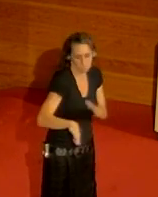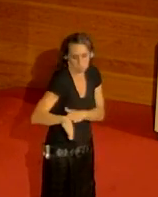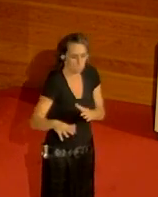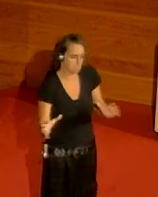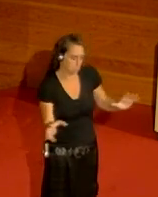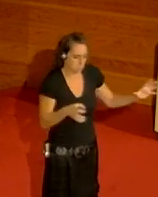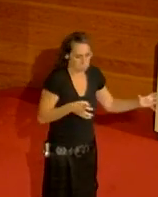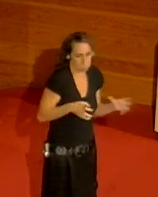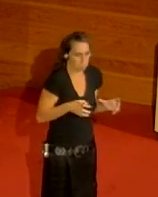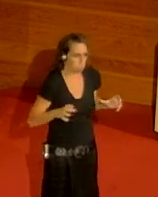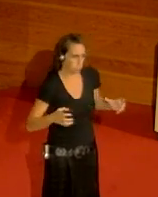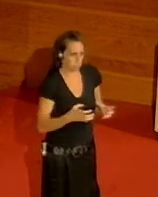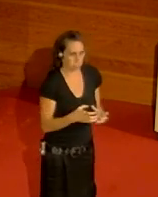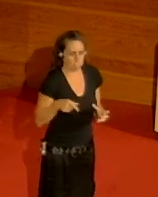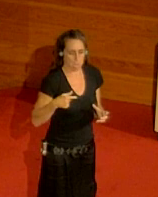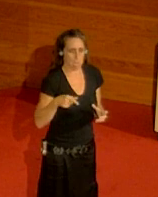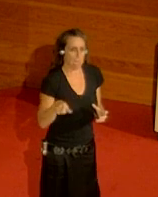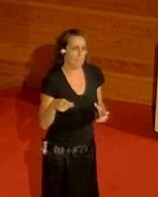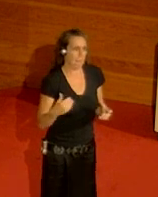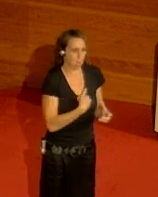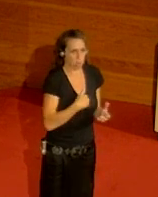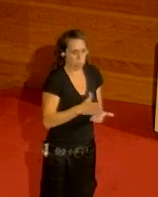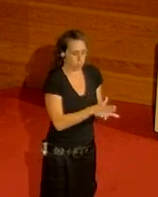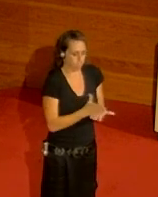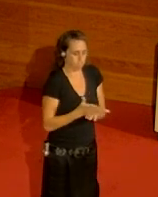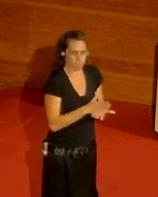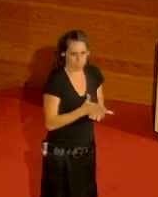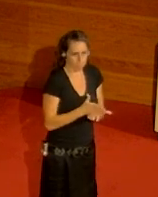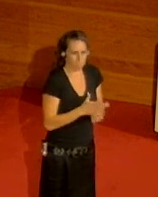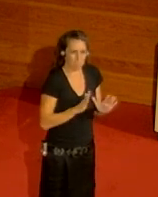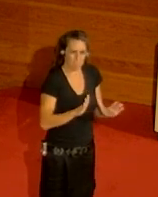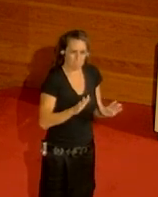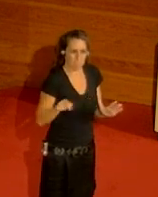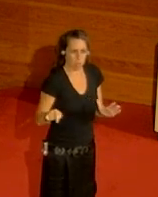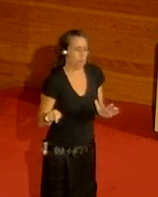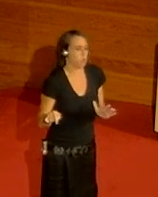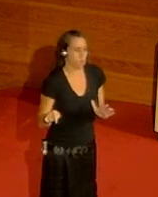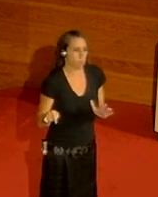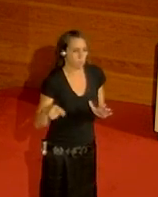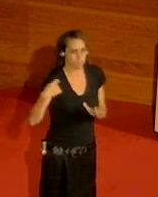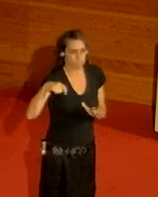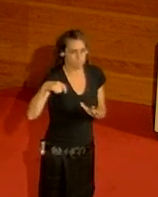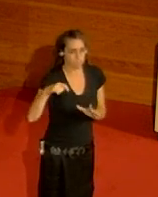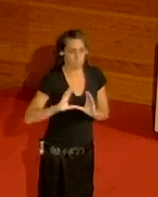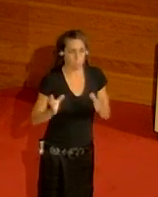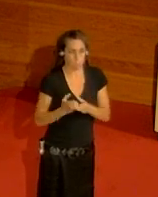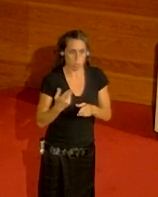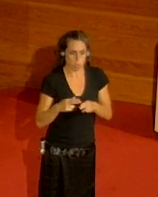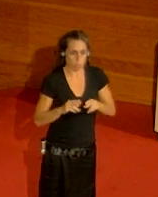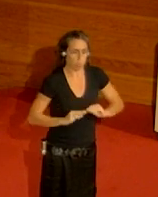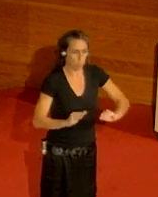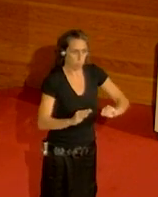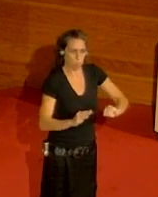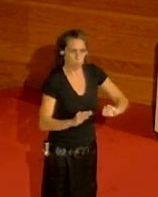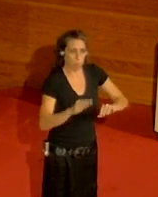fuerza moderadora dentro de los gobiernos pero por primera vez netanyahu su partido licut es el están más a la izquierda del